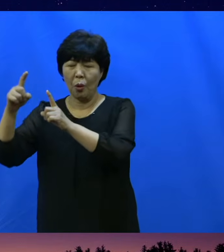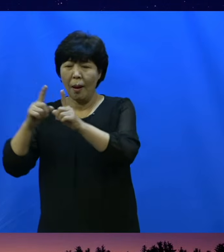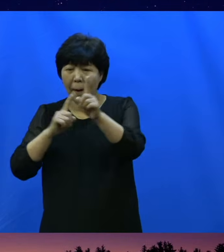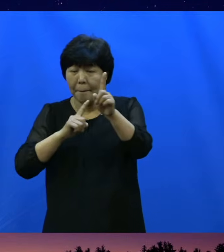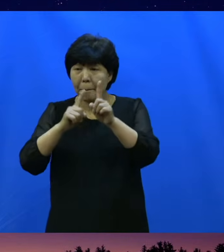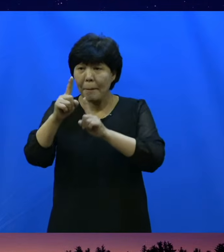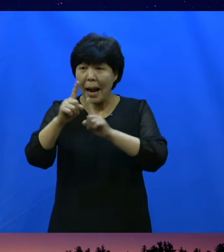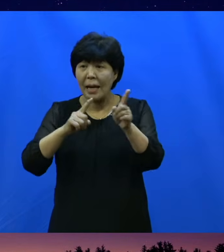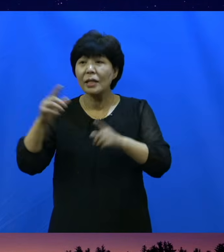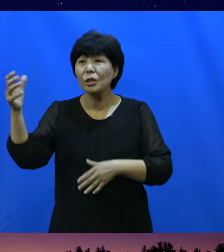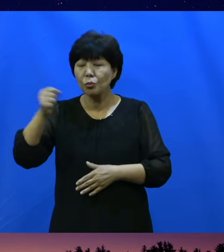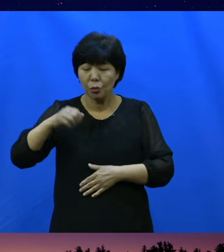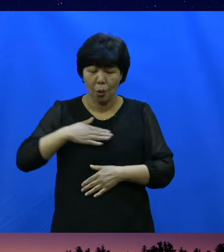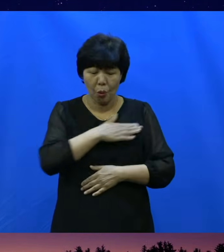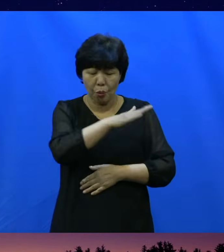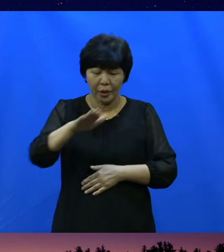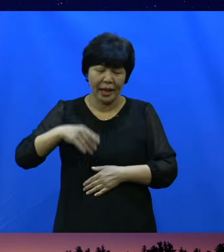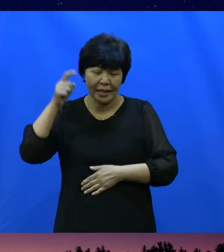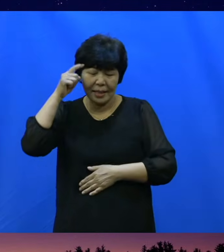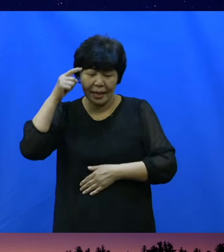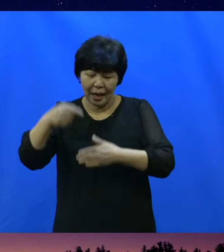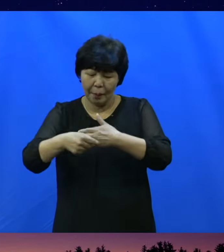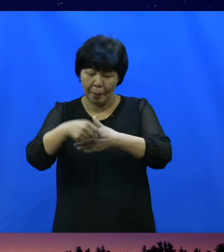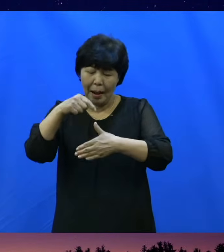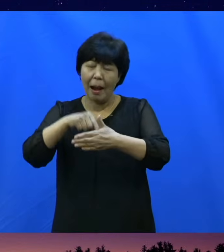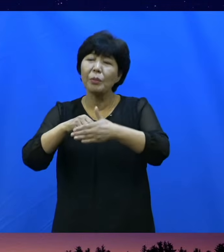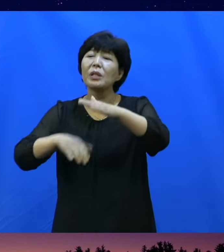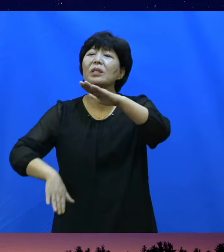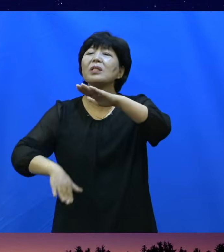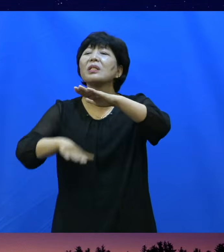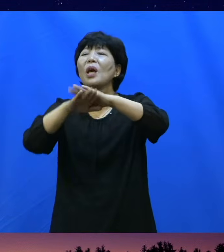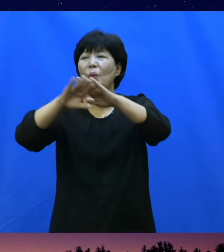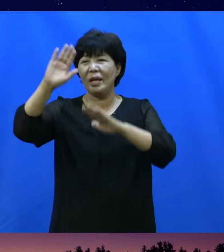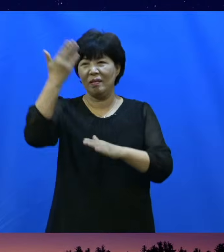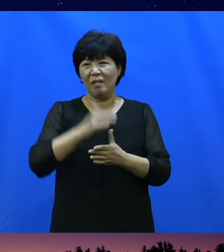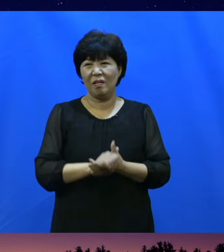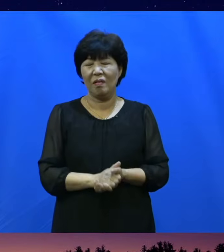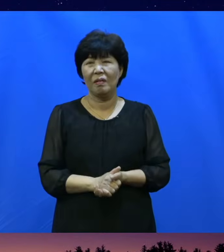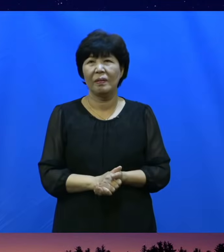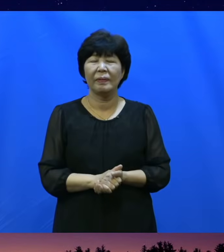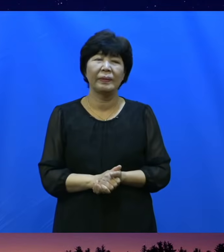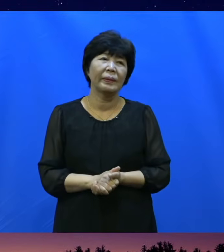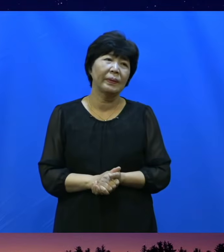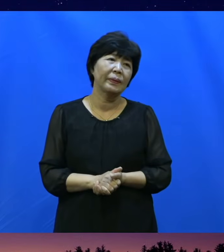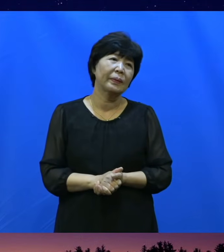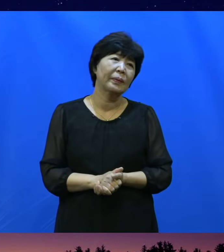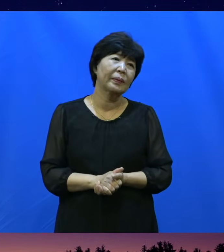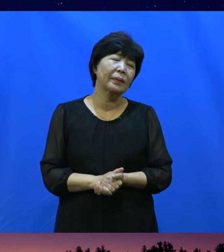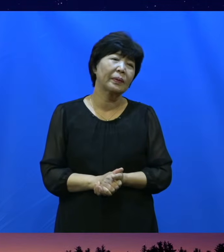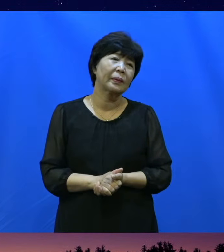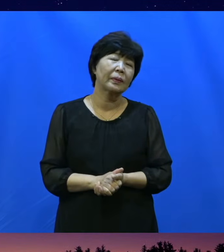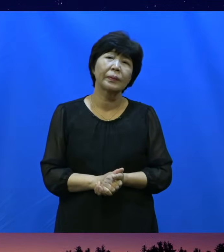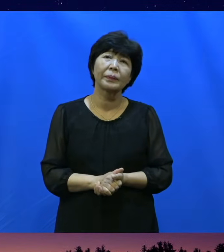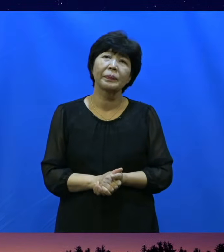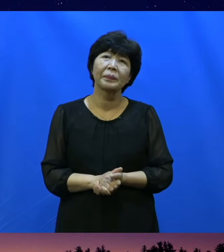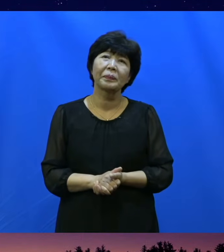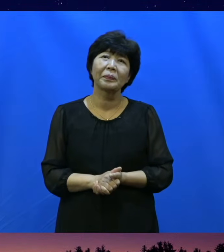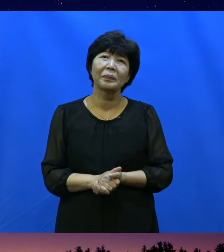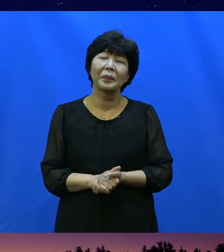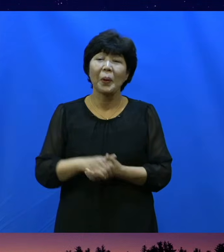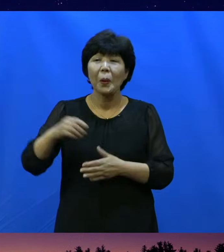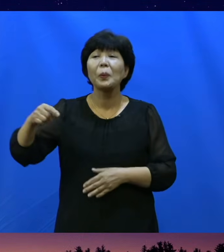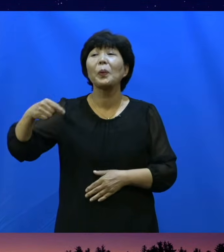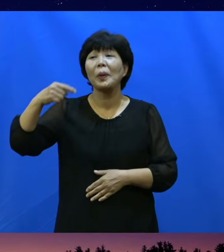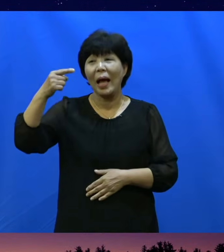채우는 작업, 그냥 생각하는 대로 내버려 두지 말고 말씀 안에서 생각하는 훈련들, 이 부분은 제가 다음에